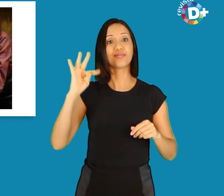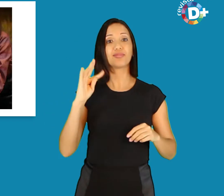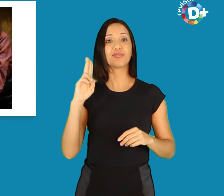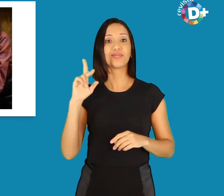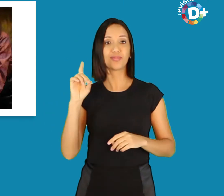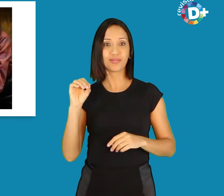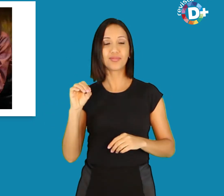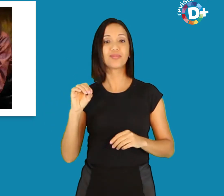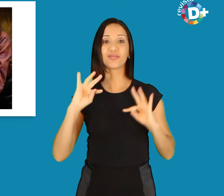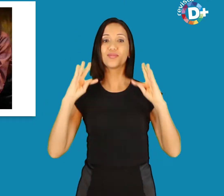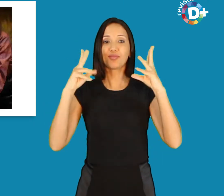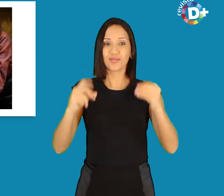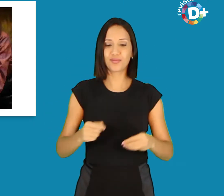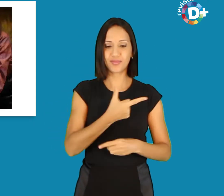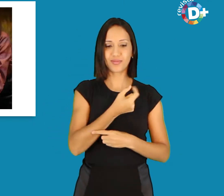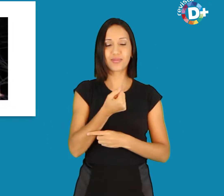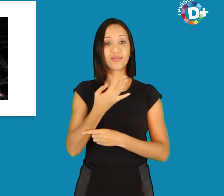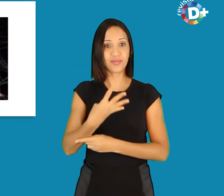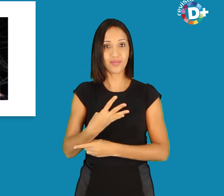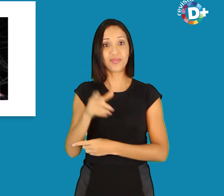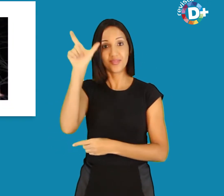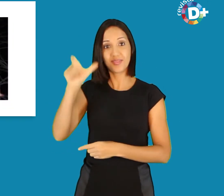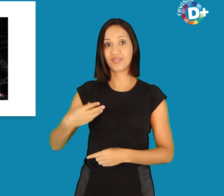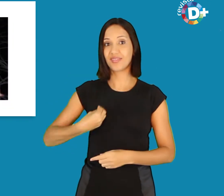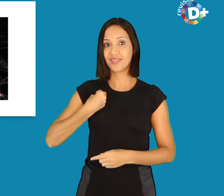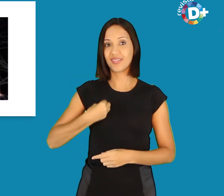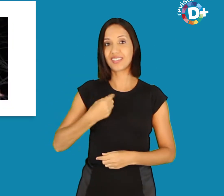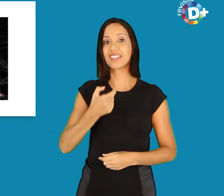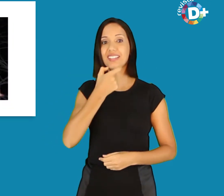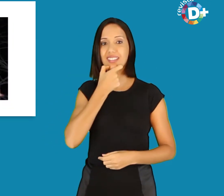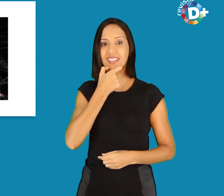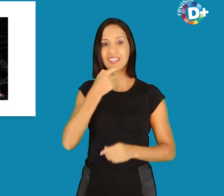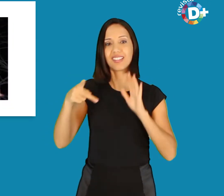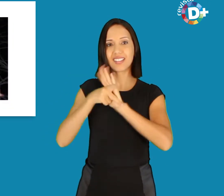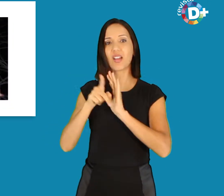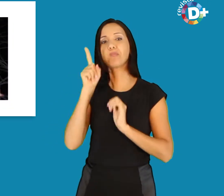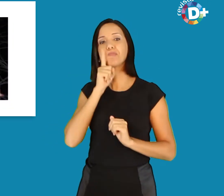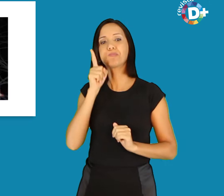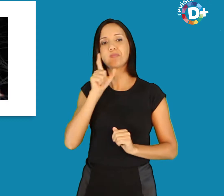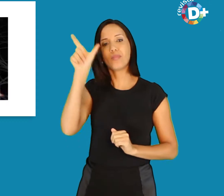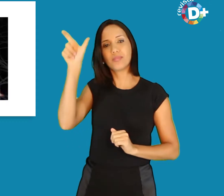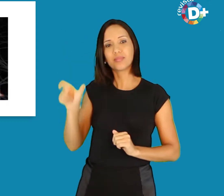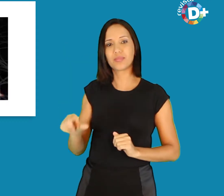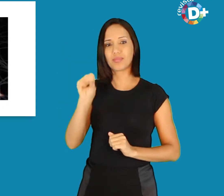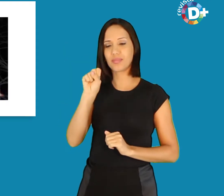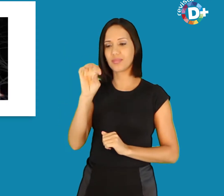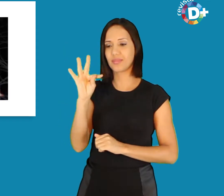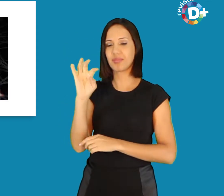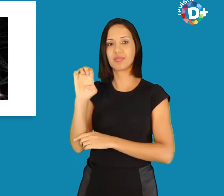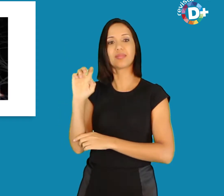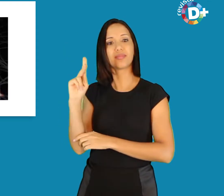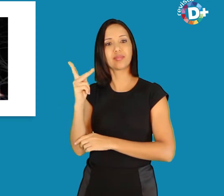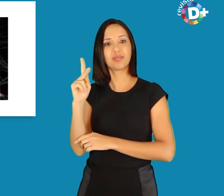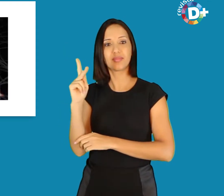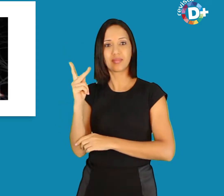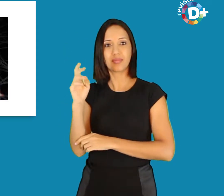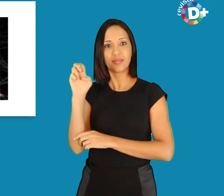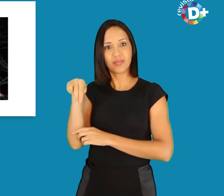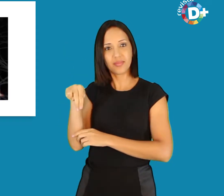considerada uma doença rara pois acomete uma pessoa acaba 100 mil costuma surgir por volta dos 50 anos e